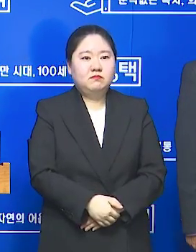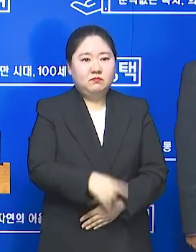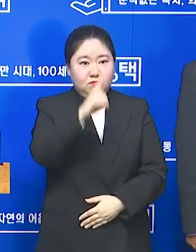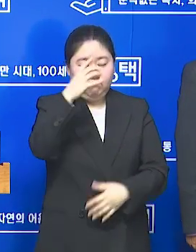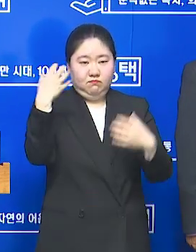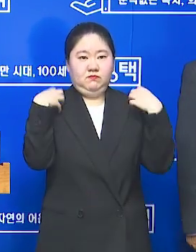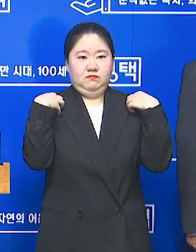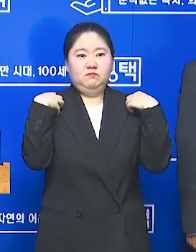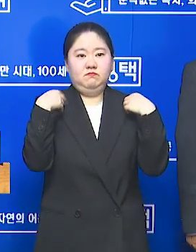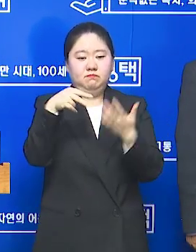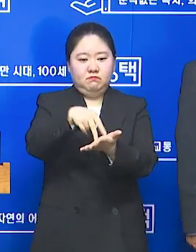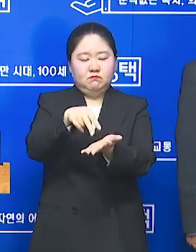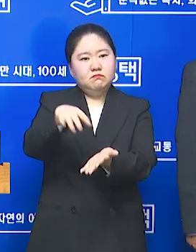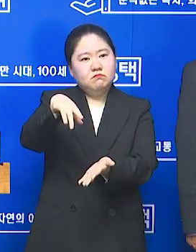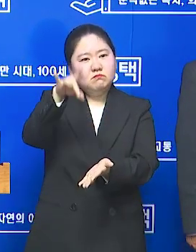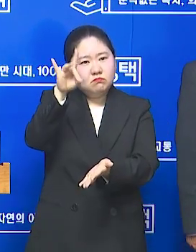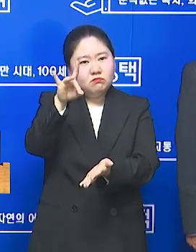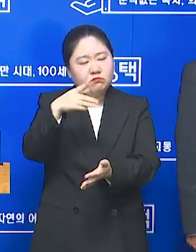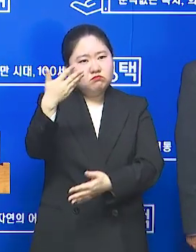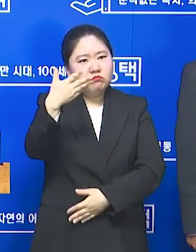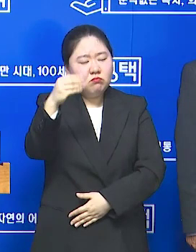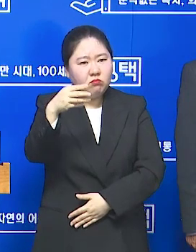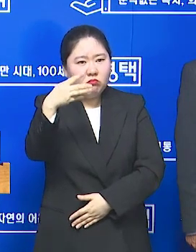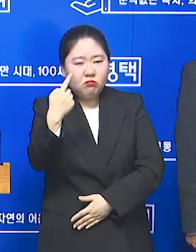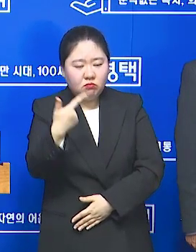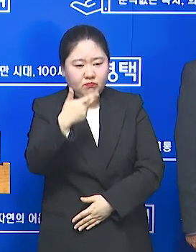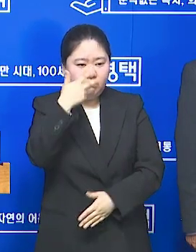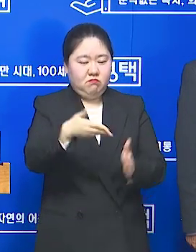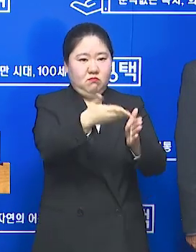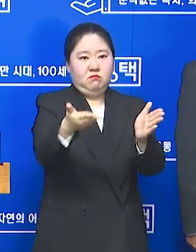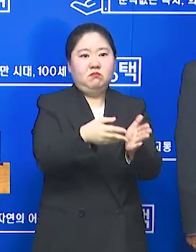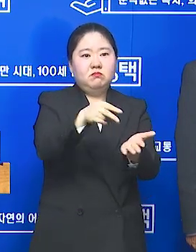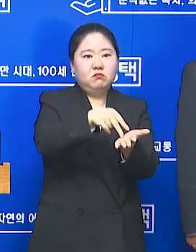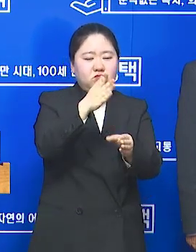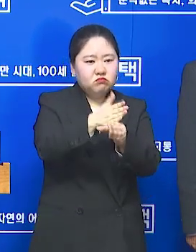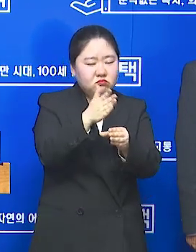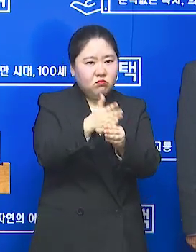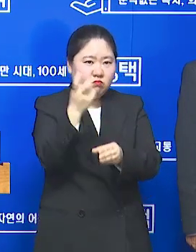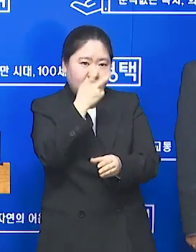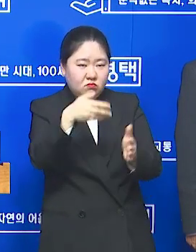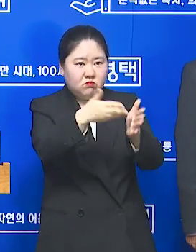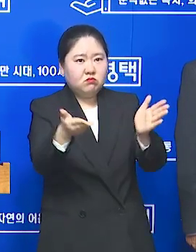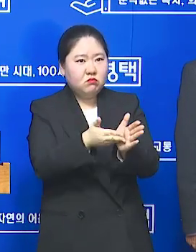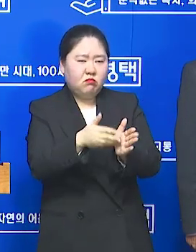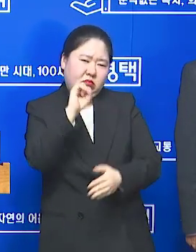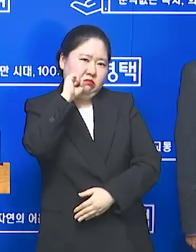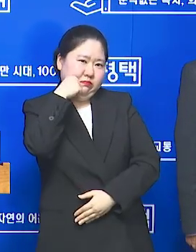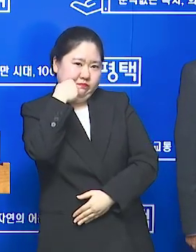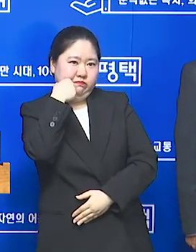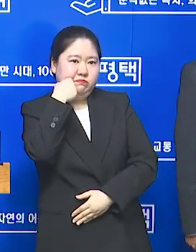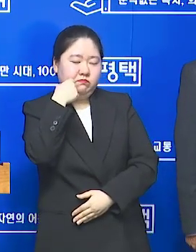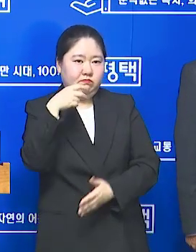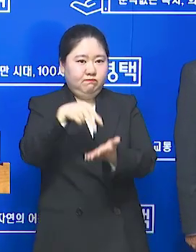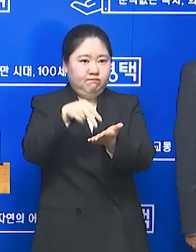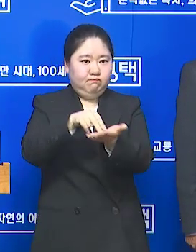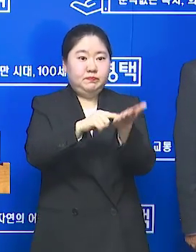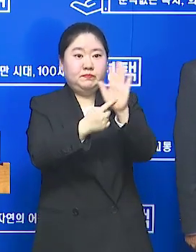정부도 처음에는 9천만 톤 수량의 큰 평택호를 중점관리 저수지로 지정하는 것은 어렵다는 입장을